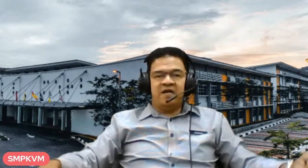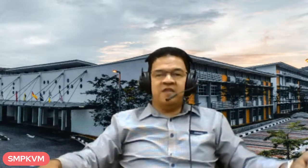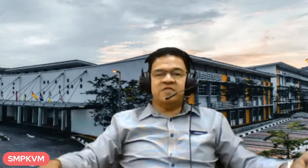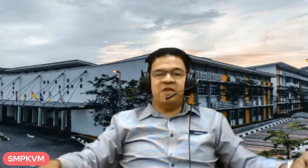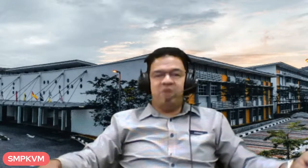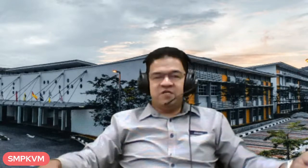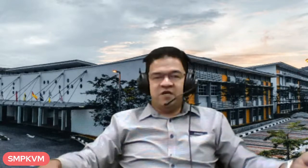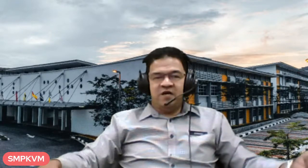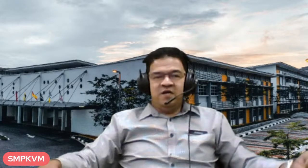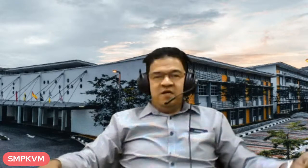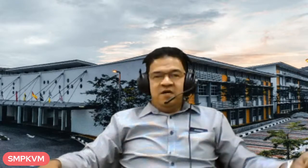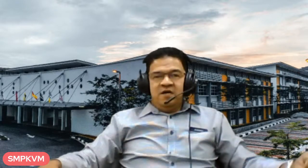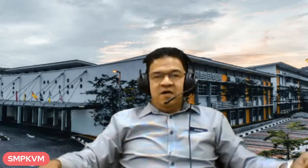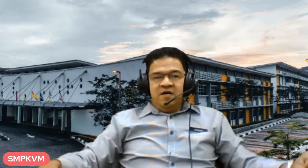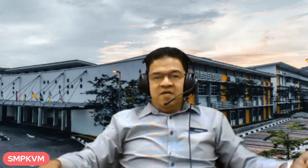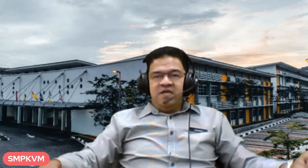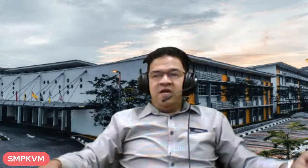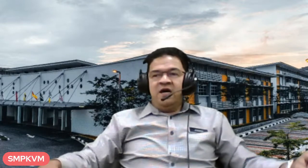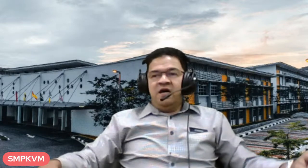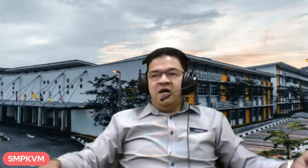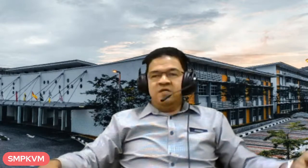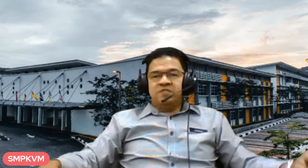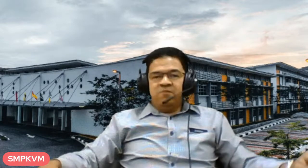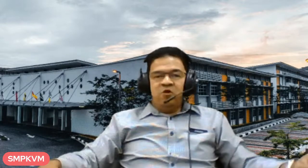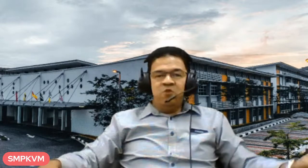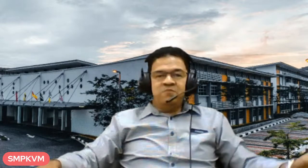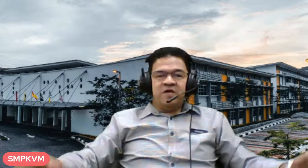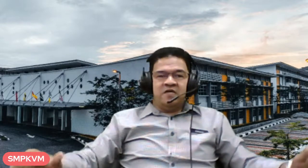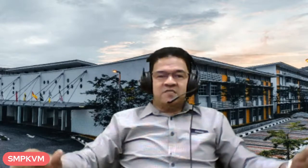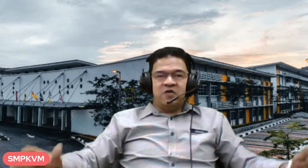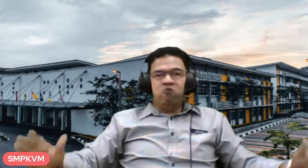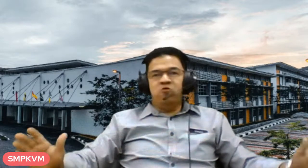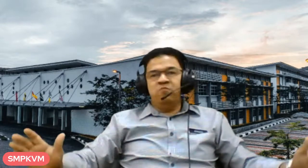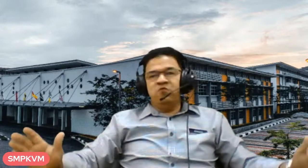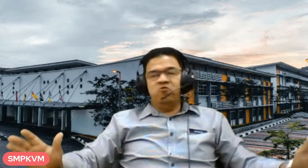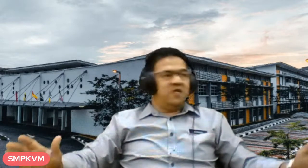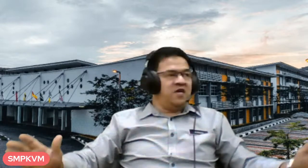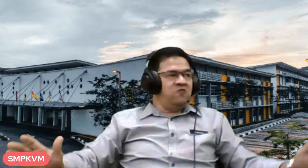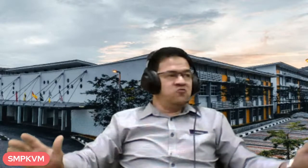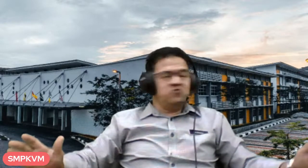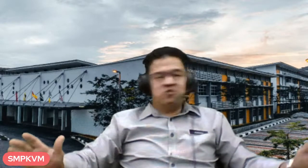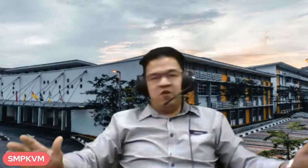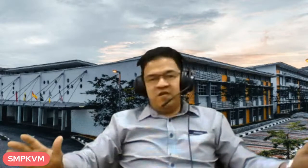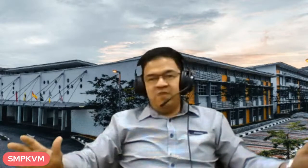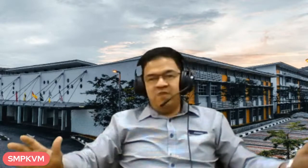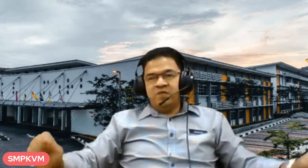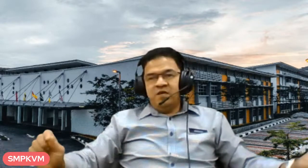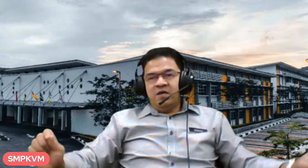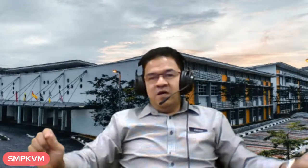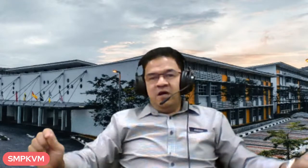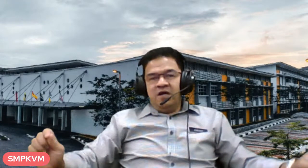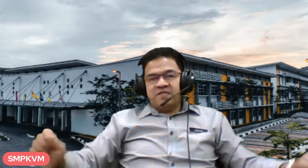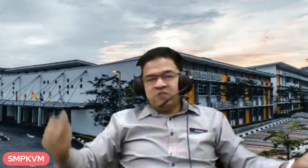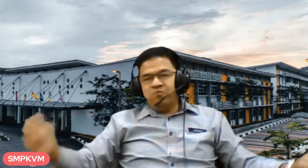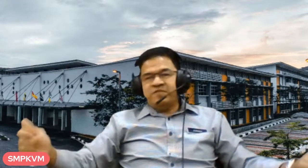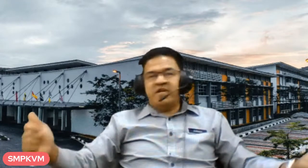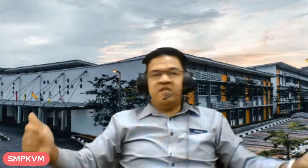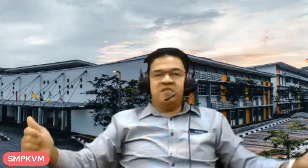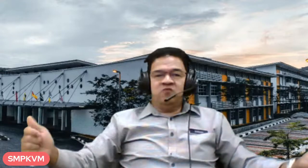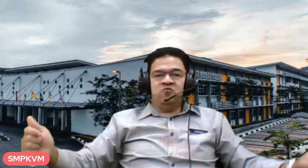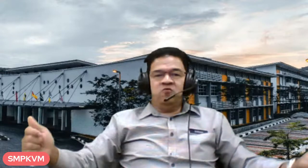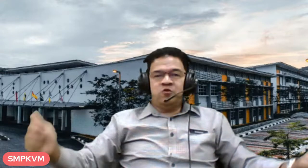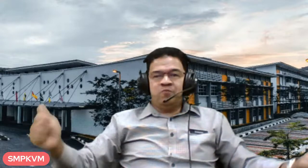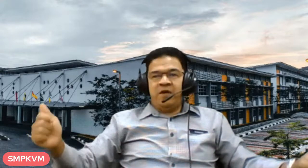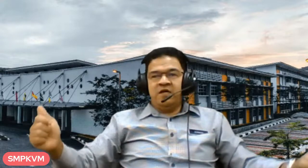kebangsaan dan antarabangsa jadi ya sebelum lace go mengunduh diri untuk surat ini satu